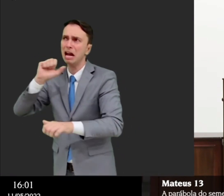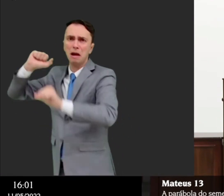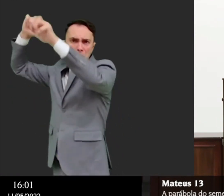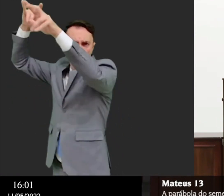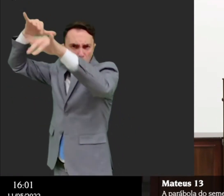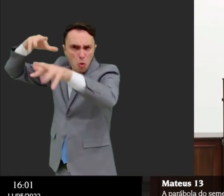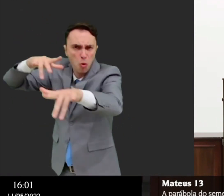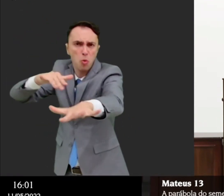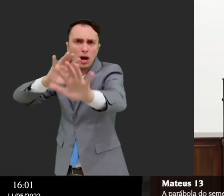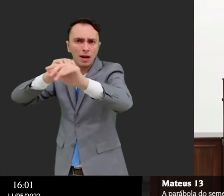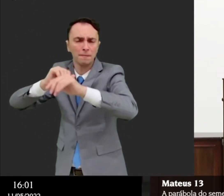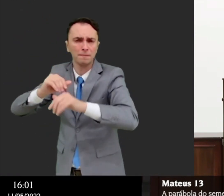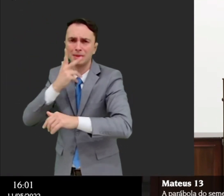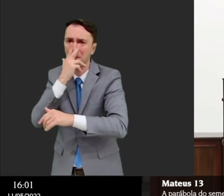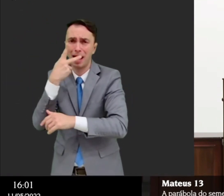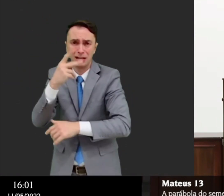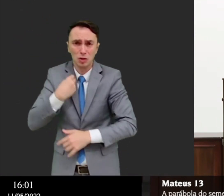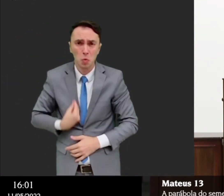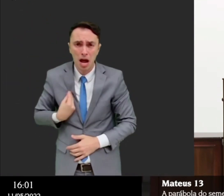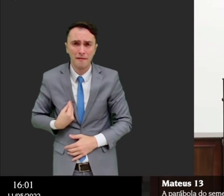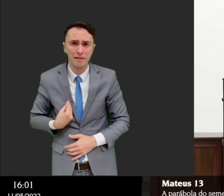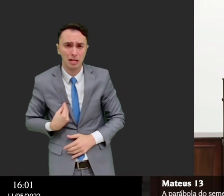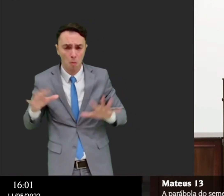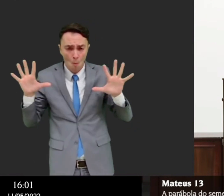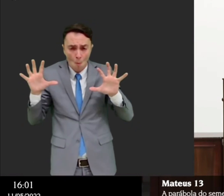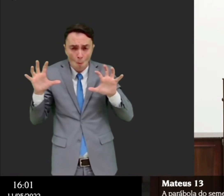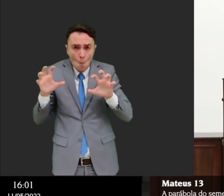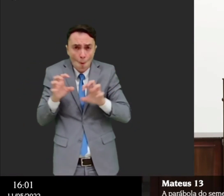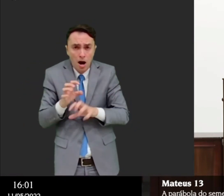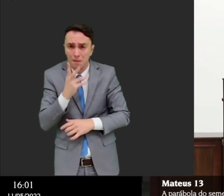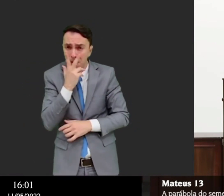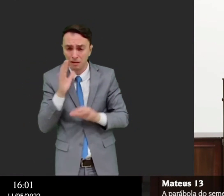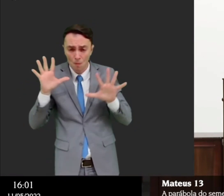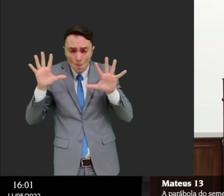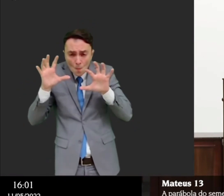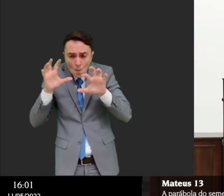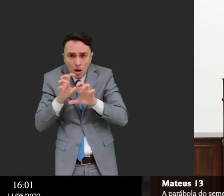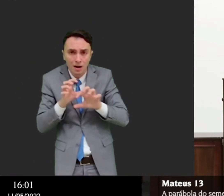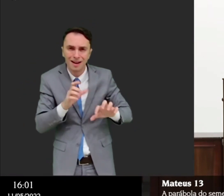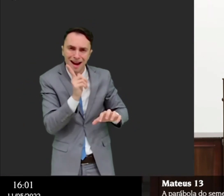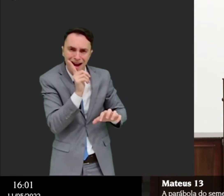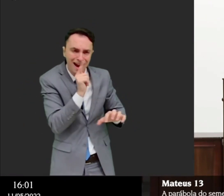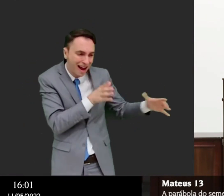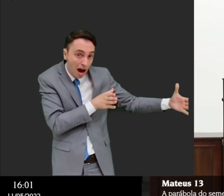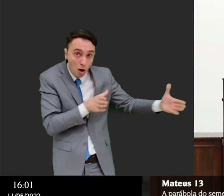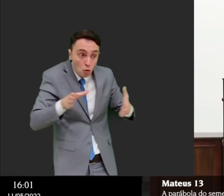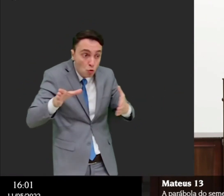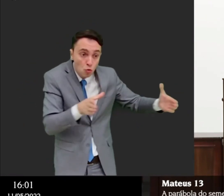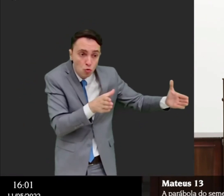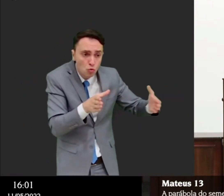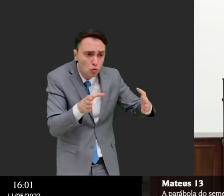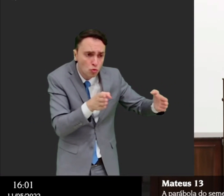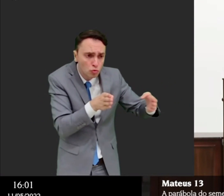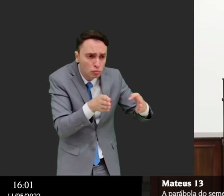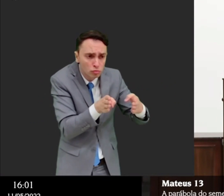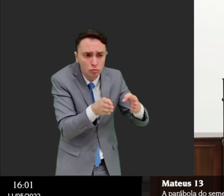mina. A mina que está secando, a palavra manda nesta tarde: você tem pouco, mas não